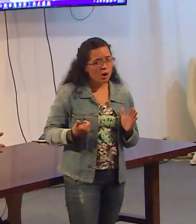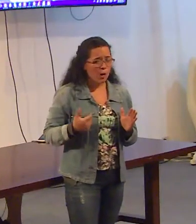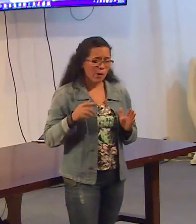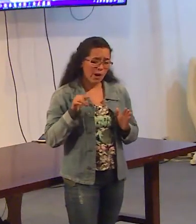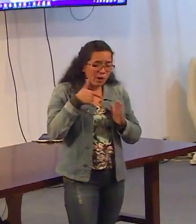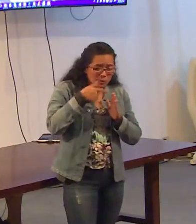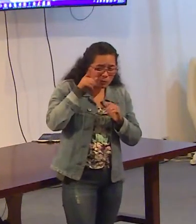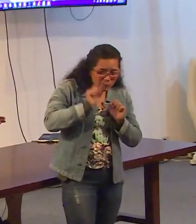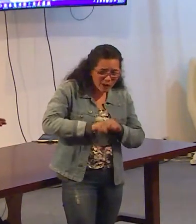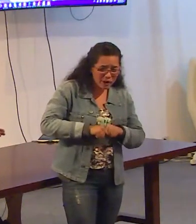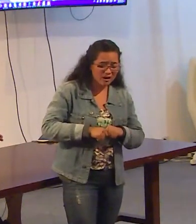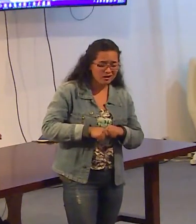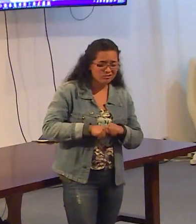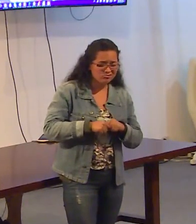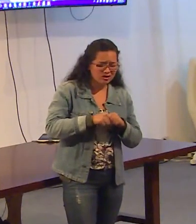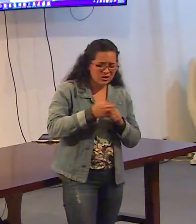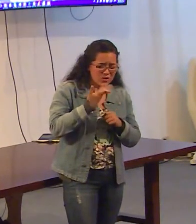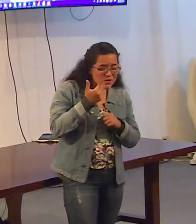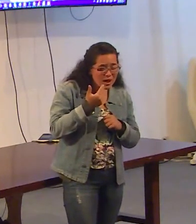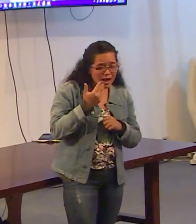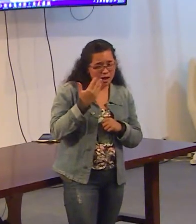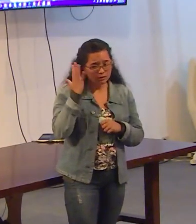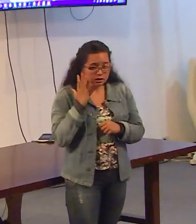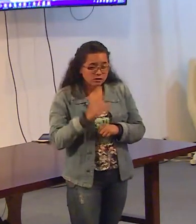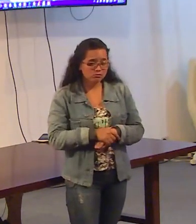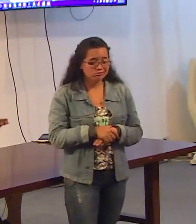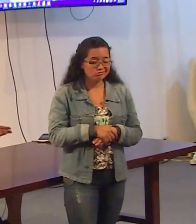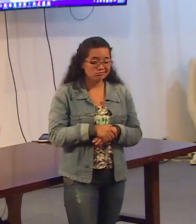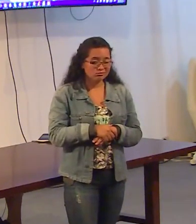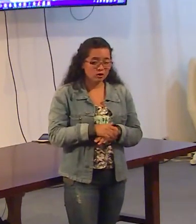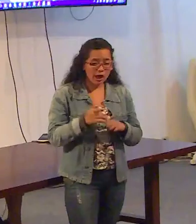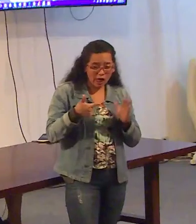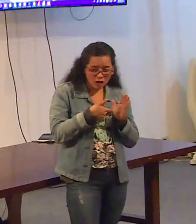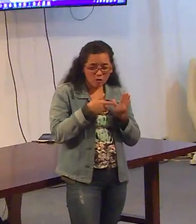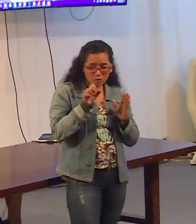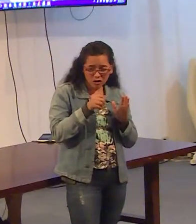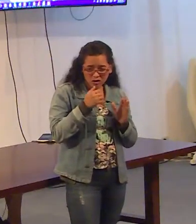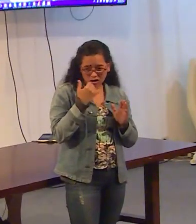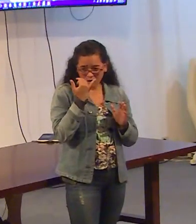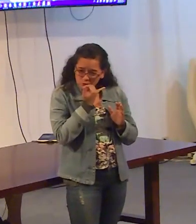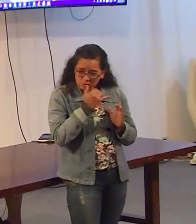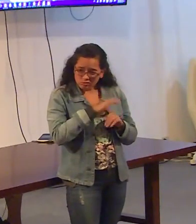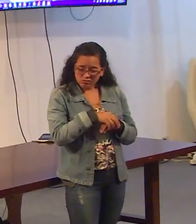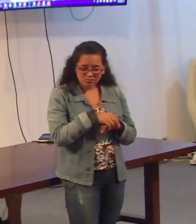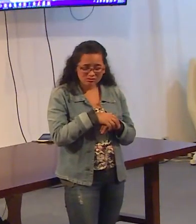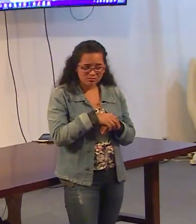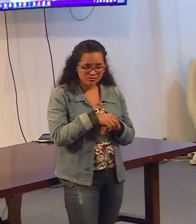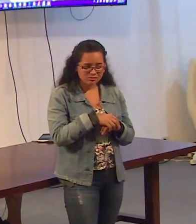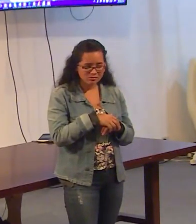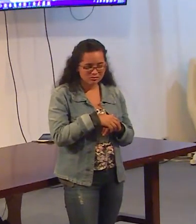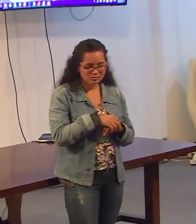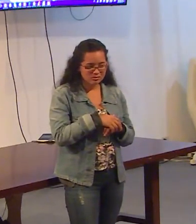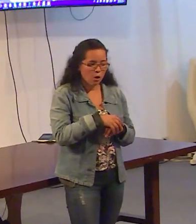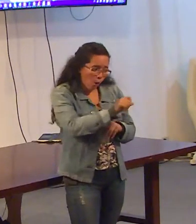puedo colocar un color amarillo, a esto lo hago en azul. Habían otros